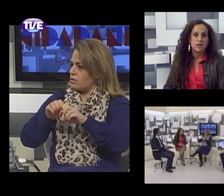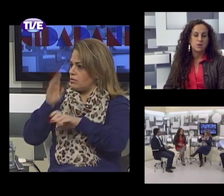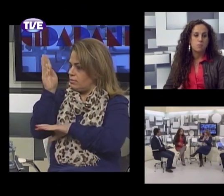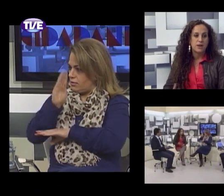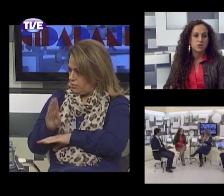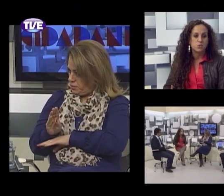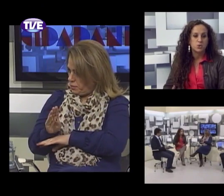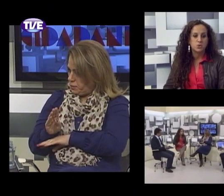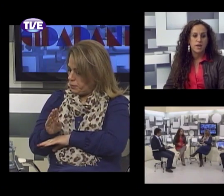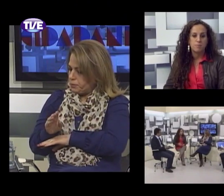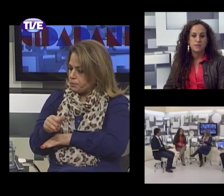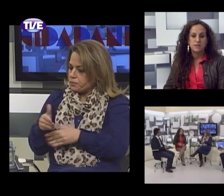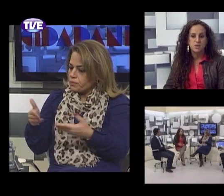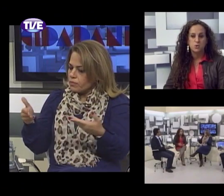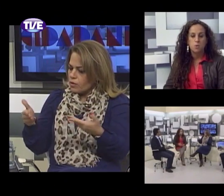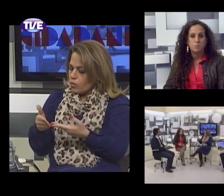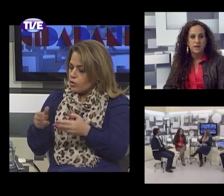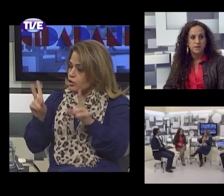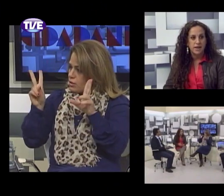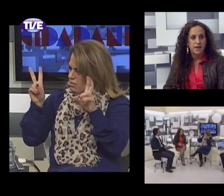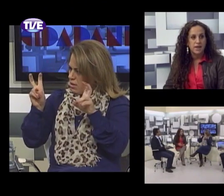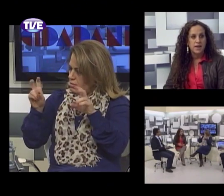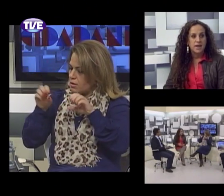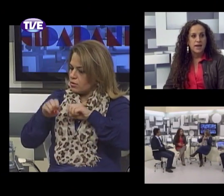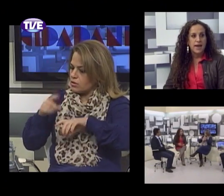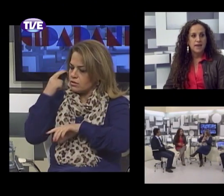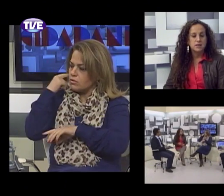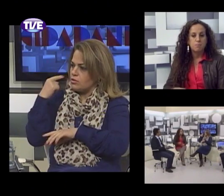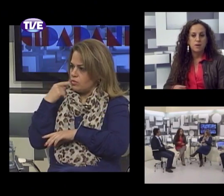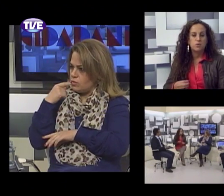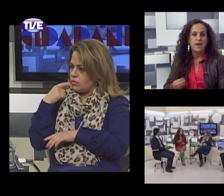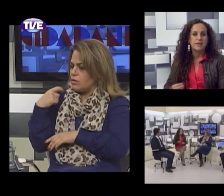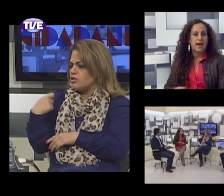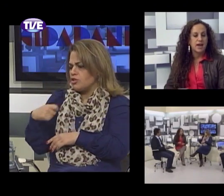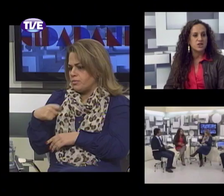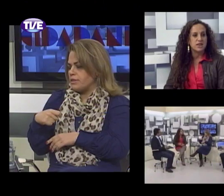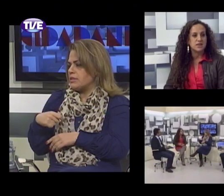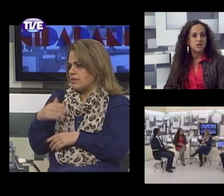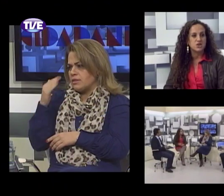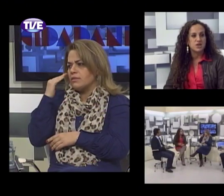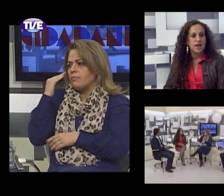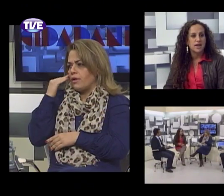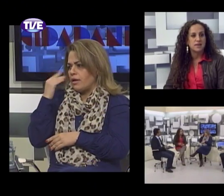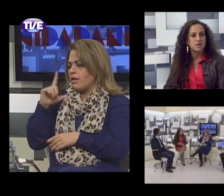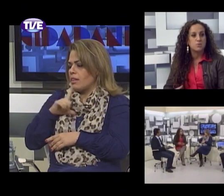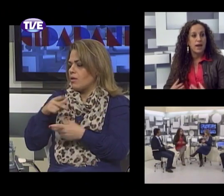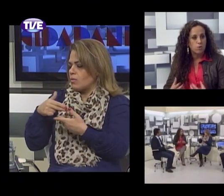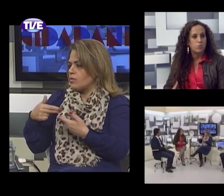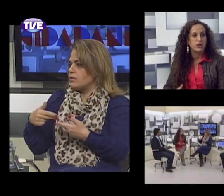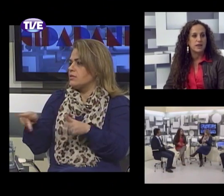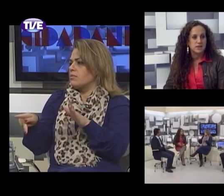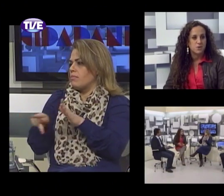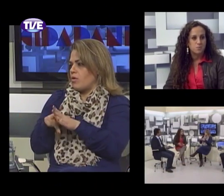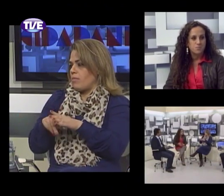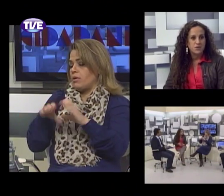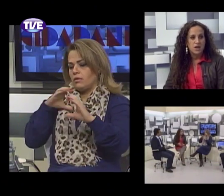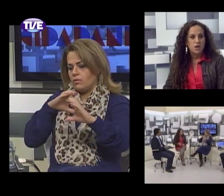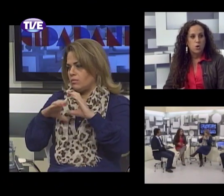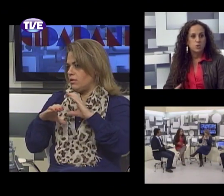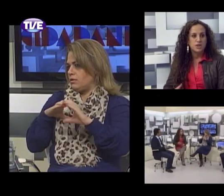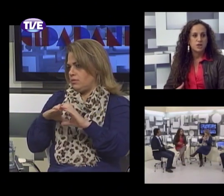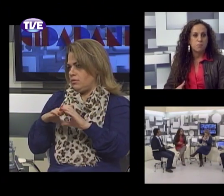fala em educação para surdos, é preciso compreender essa peculiaridade que existe da questão da